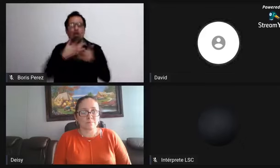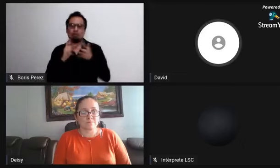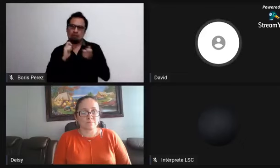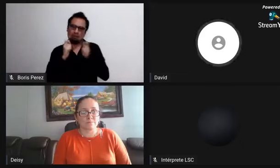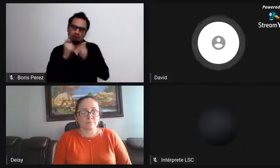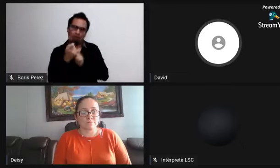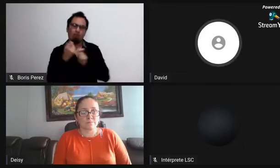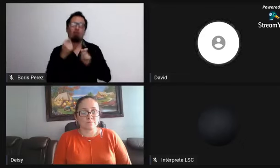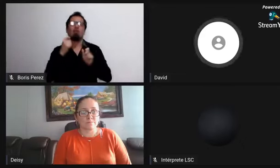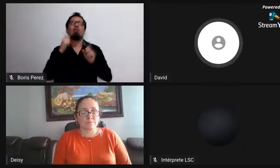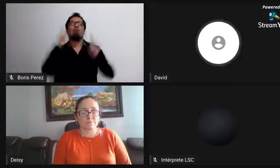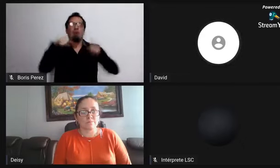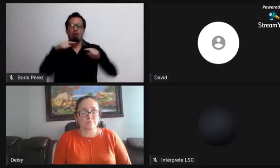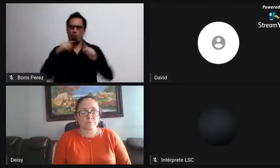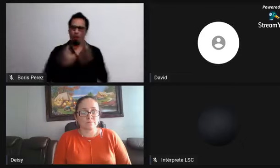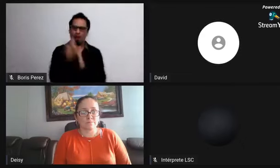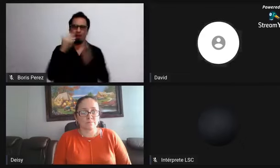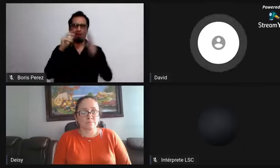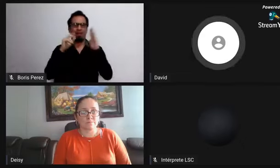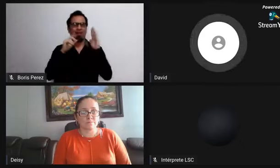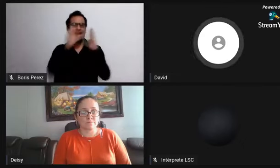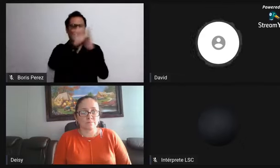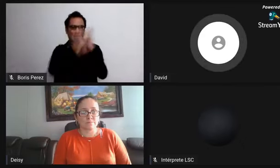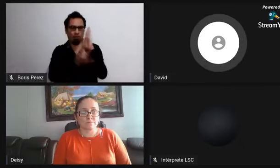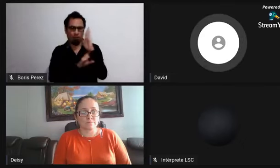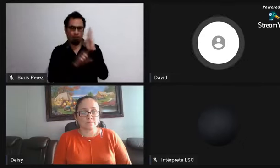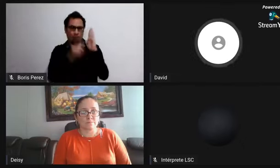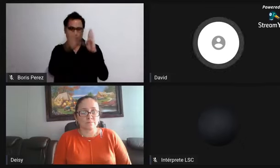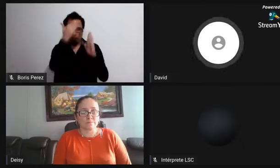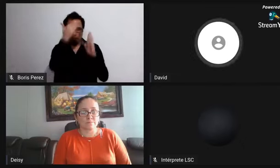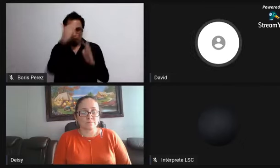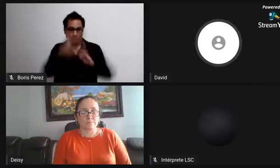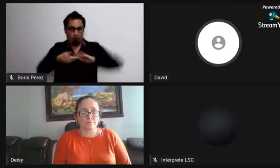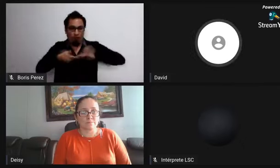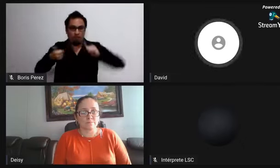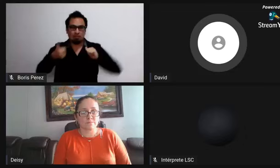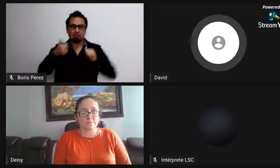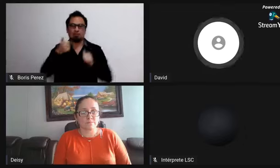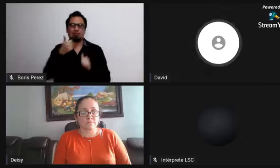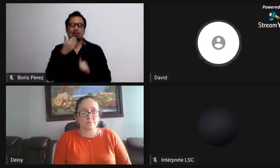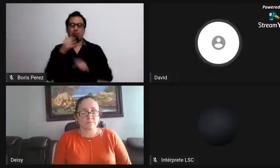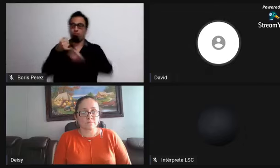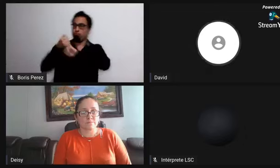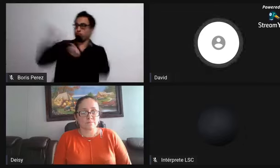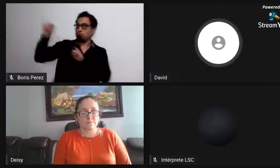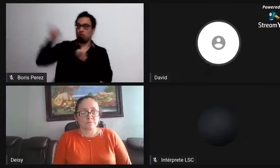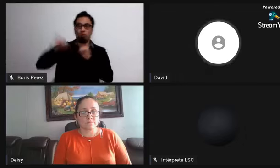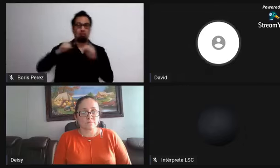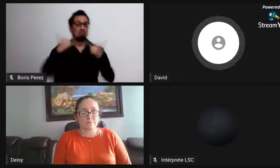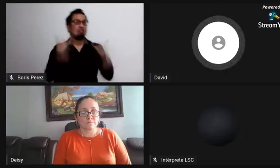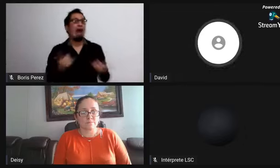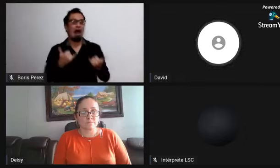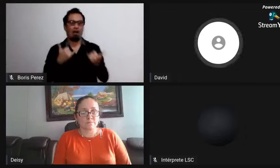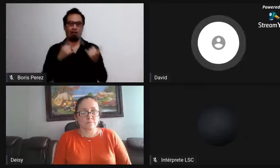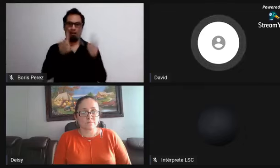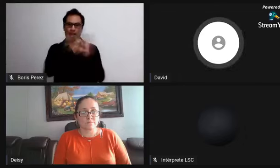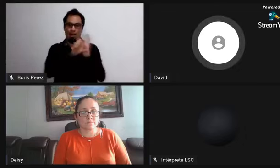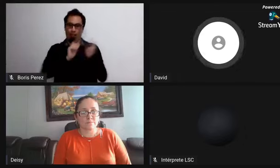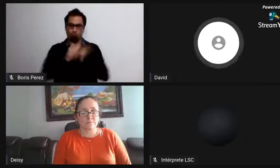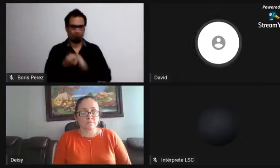seguir administrando. Por eso se siguen gestando muchos cambios, se siguen gestando muchas